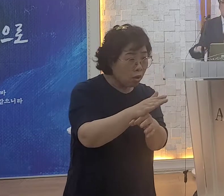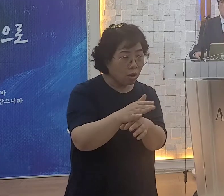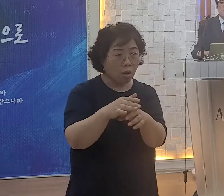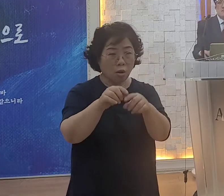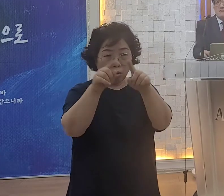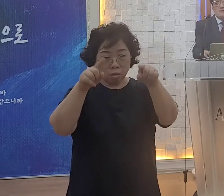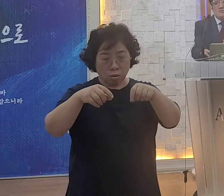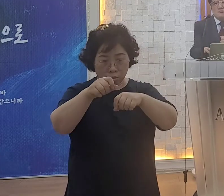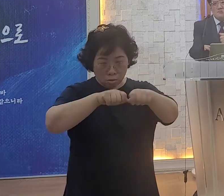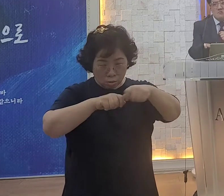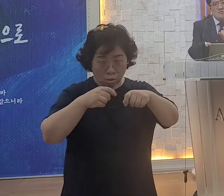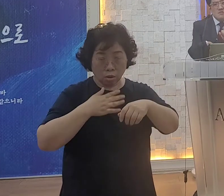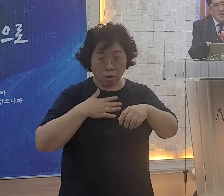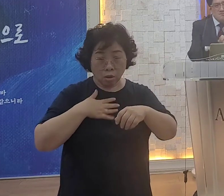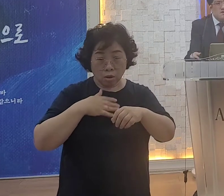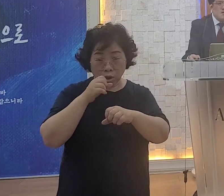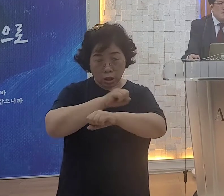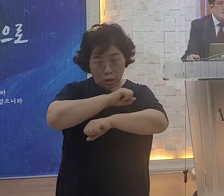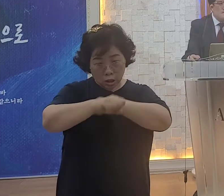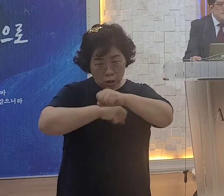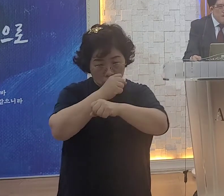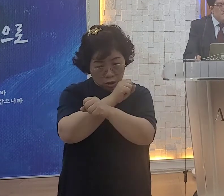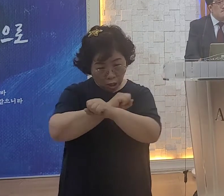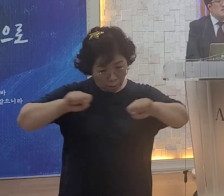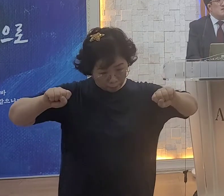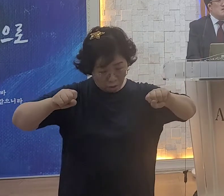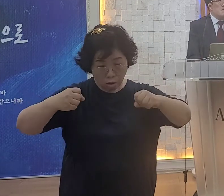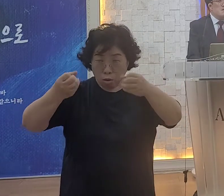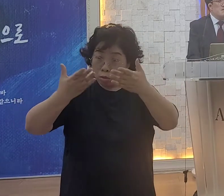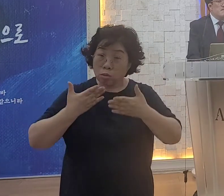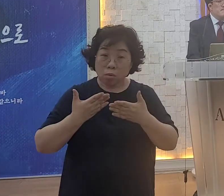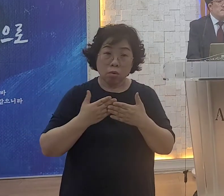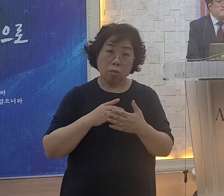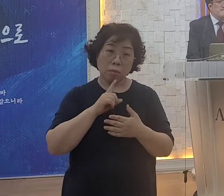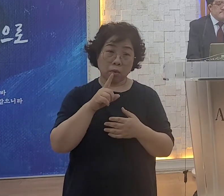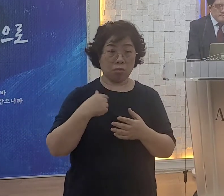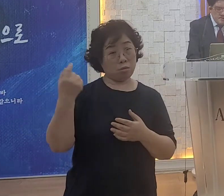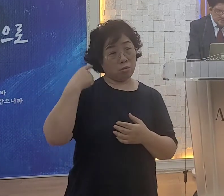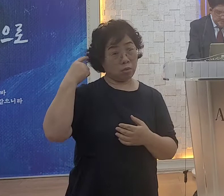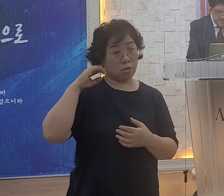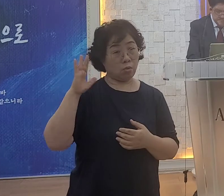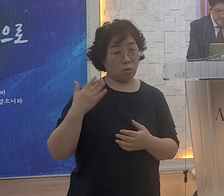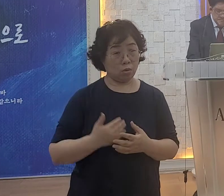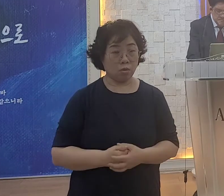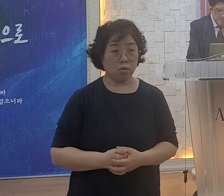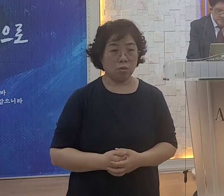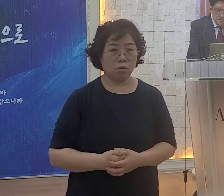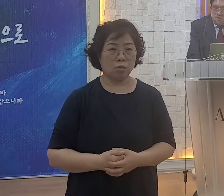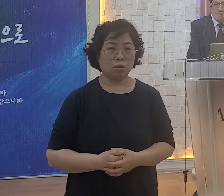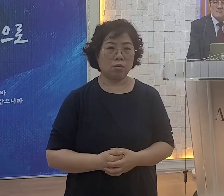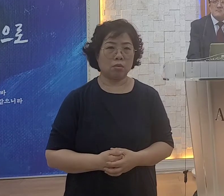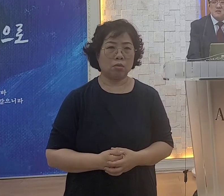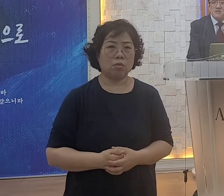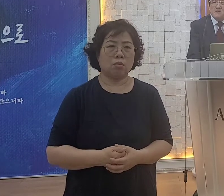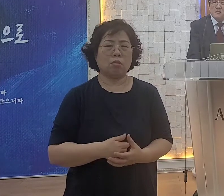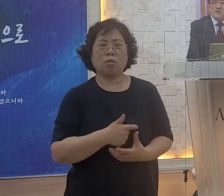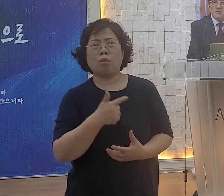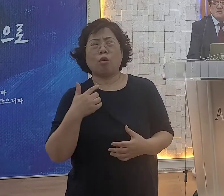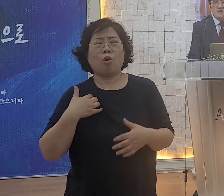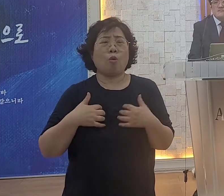그 찢어버리면서 저보고 너 이제 자유다. 네 마음대로 살아라. 이렇게 하는 거예요. 여러분 얼마나